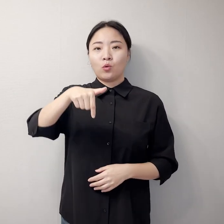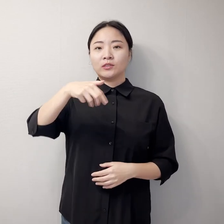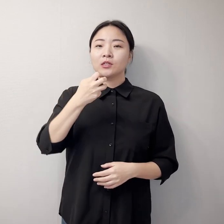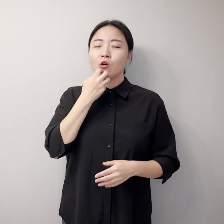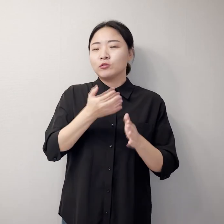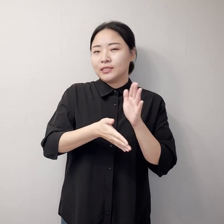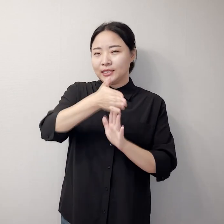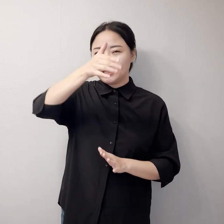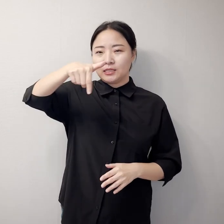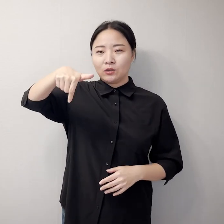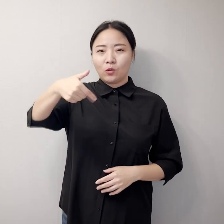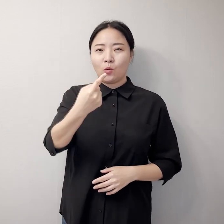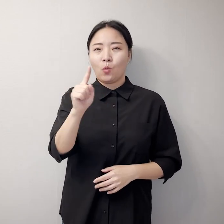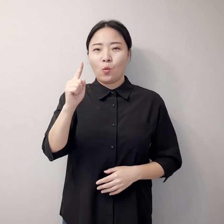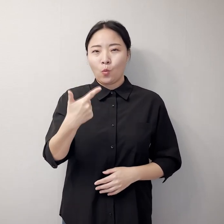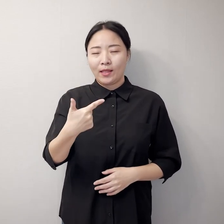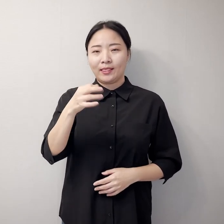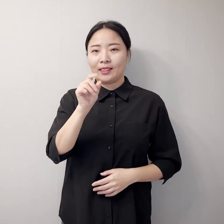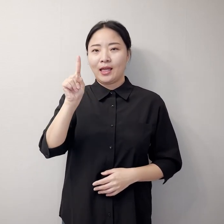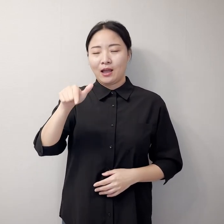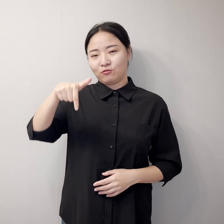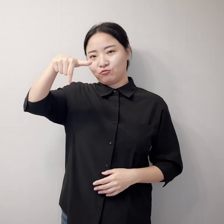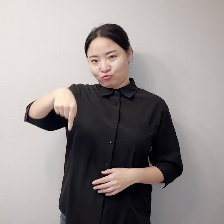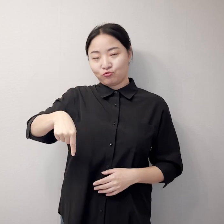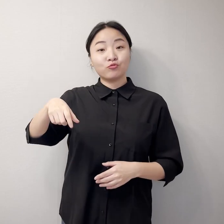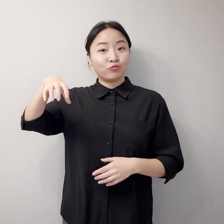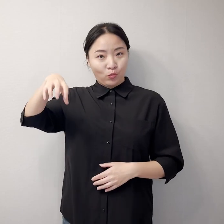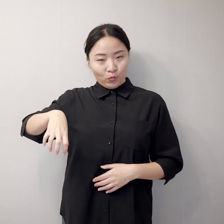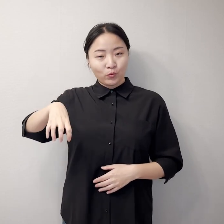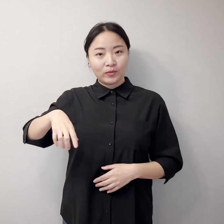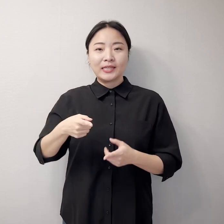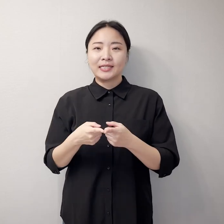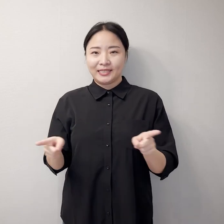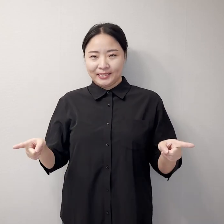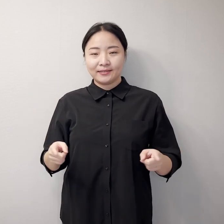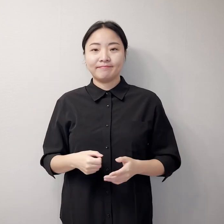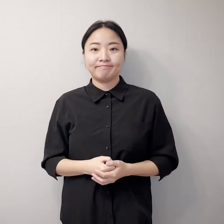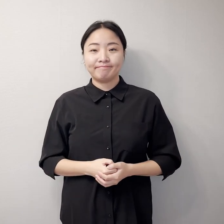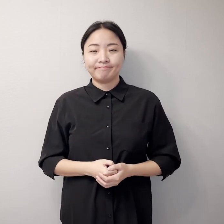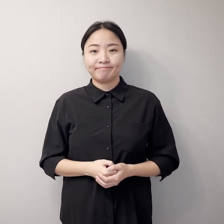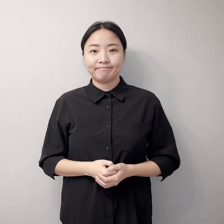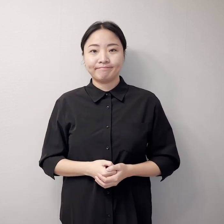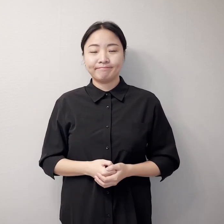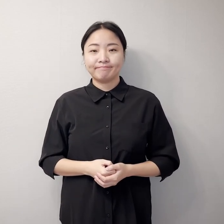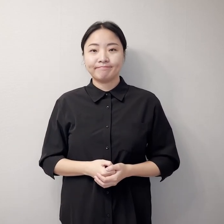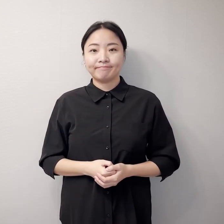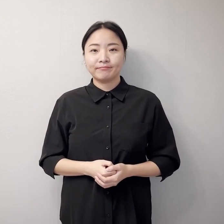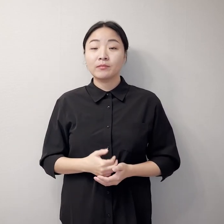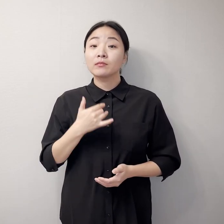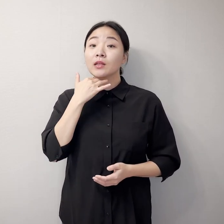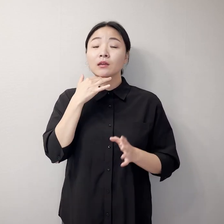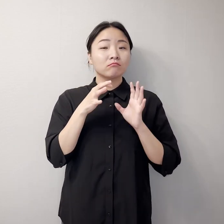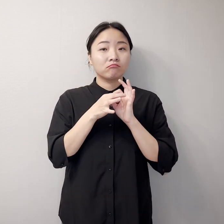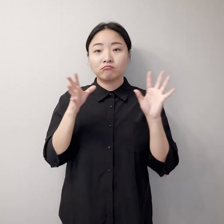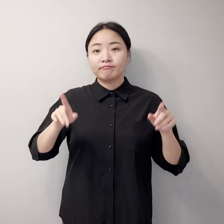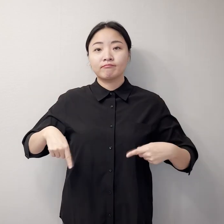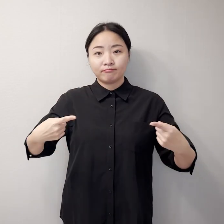서울 관악구 관악로 1, 1층입니다 연령의 제한 없이